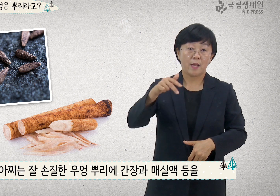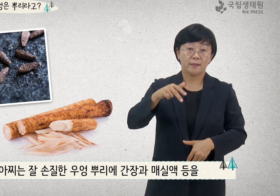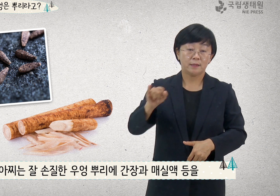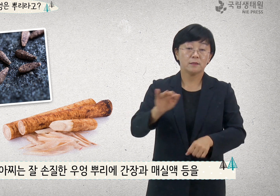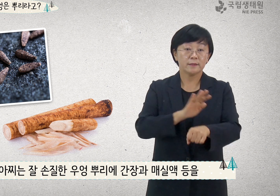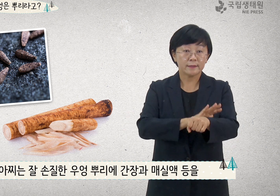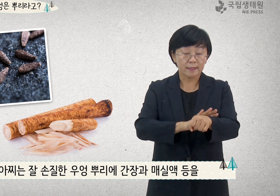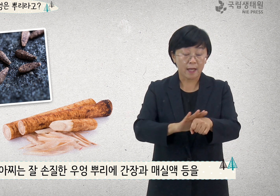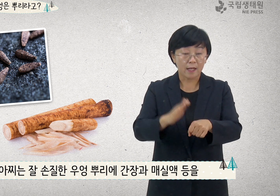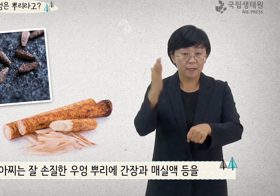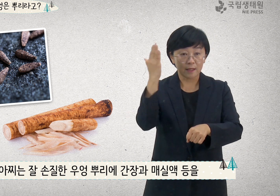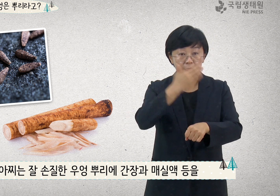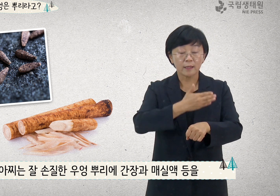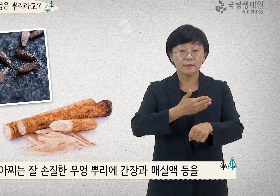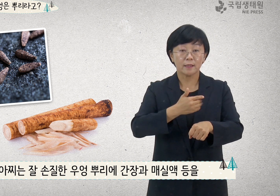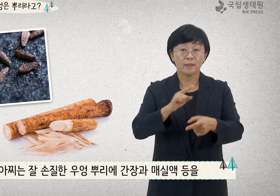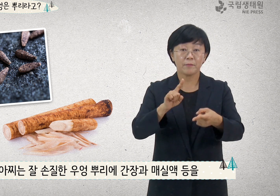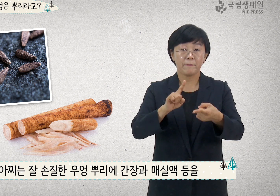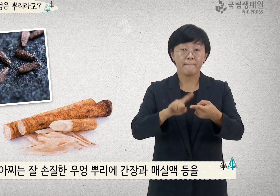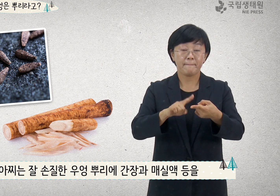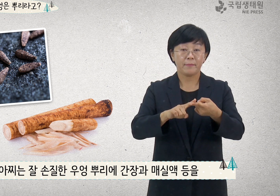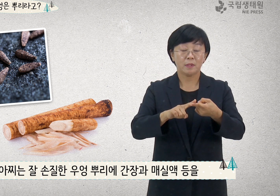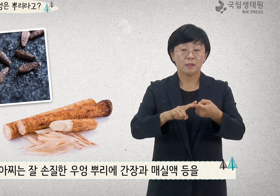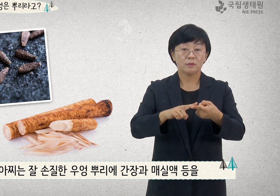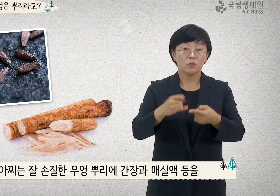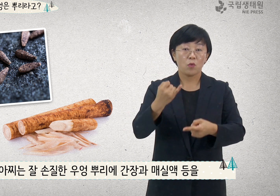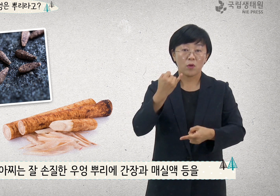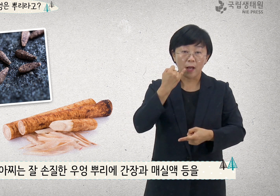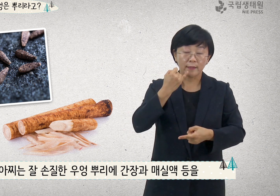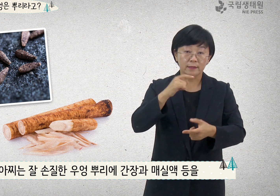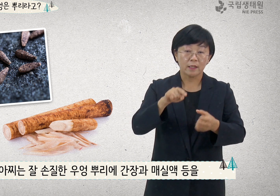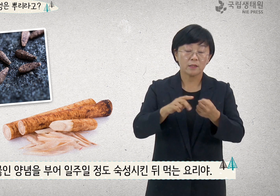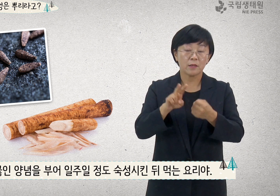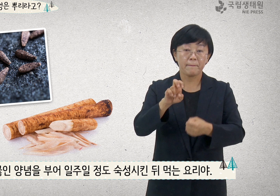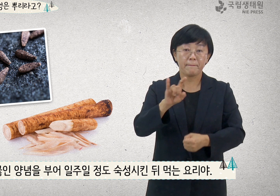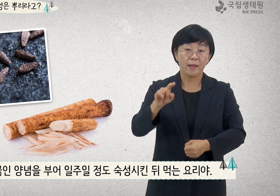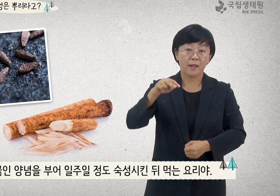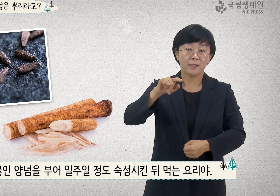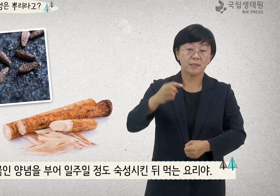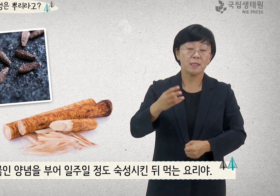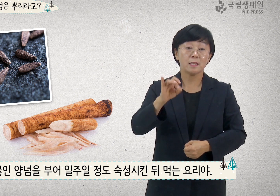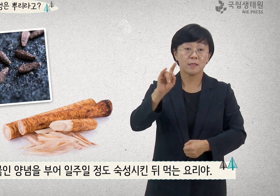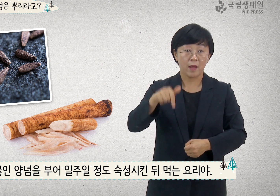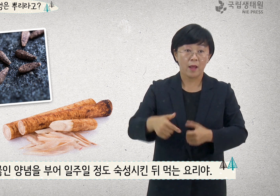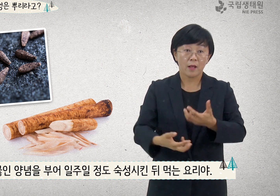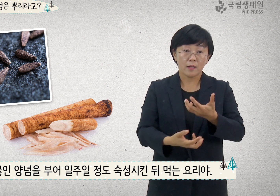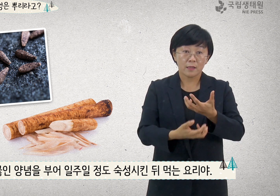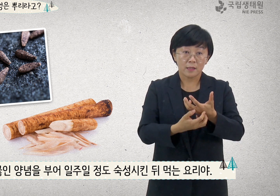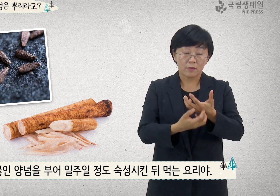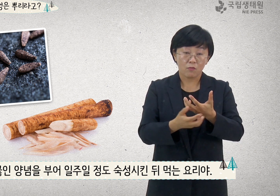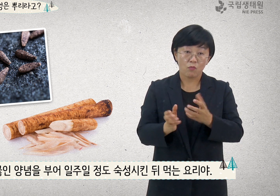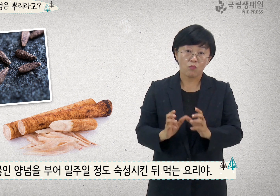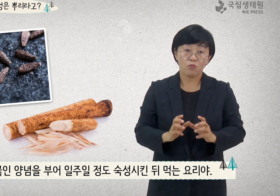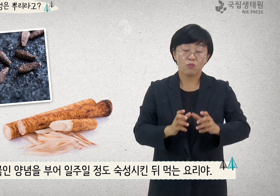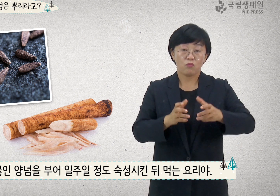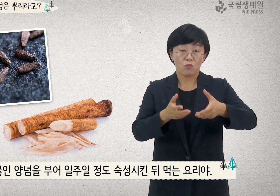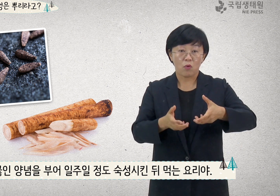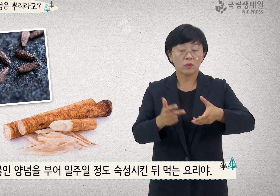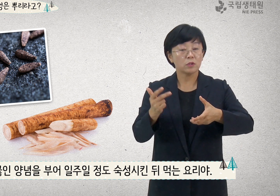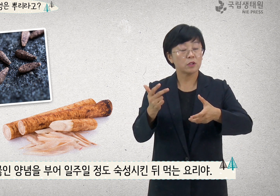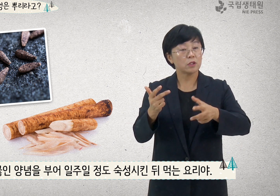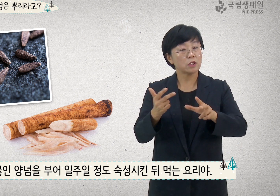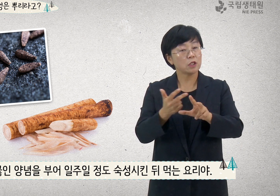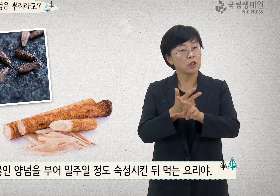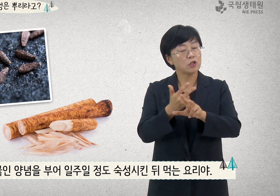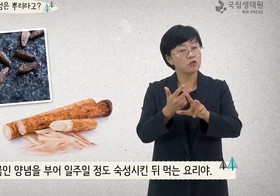장아찌는 잘 손질한 우엉 뿌리에 간장과 매실액 등을 섞어 끓인 양념을 부어 일주일 정도 숙성시킨